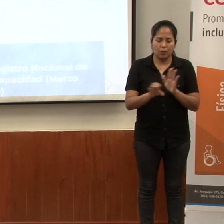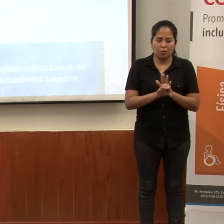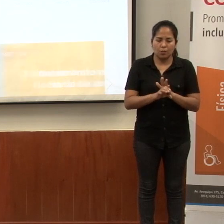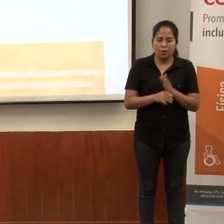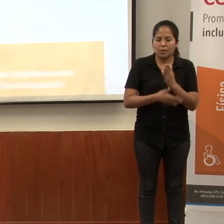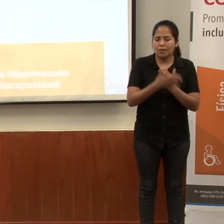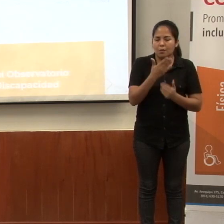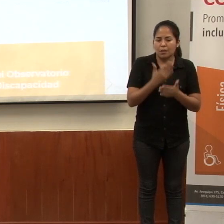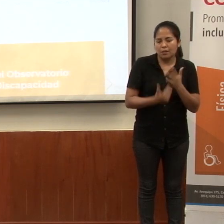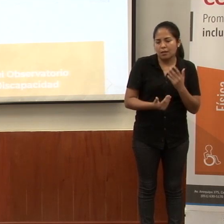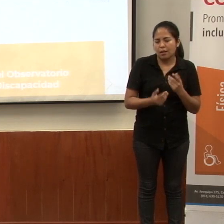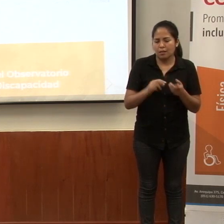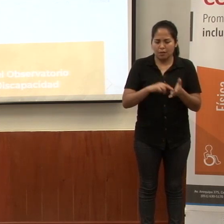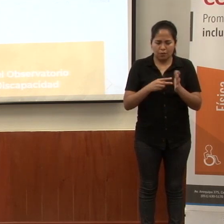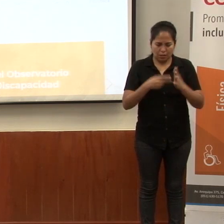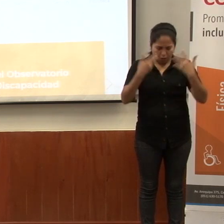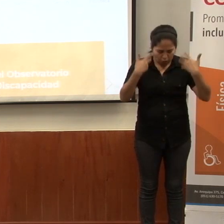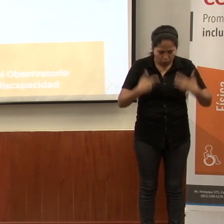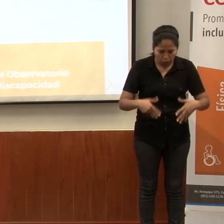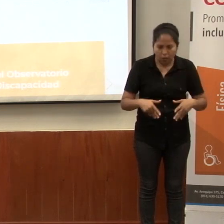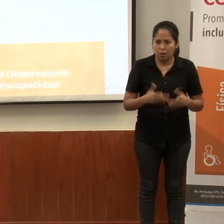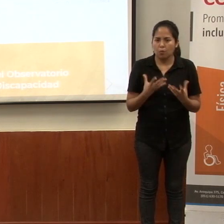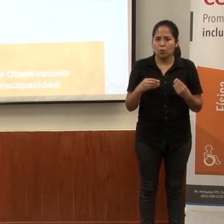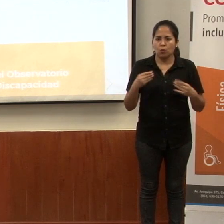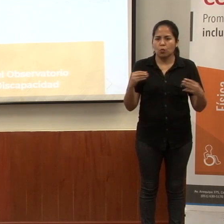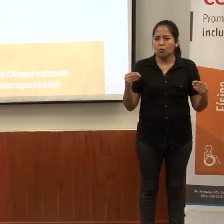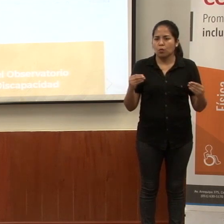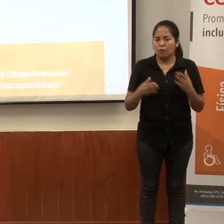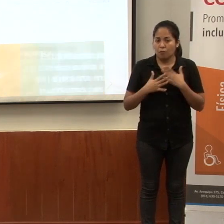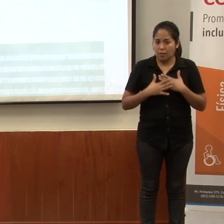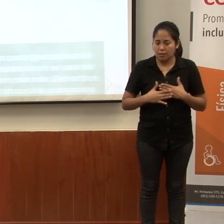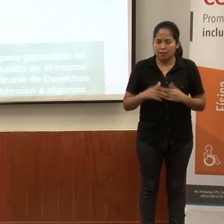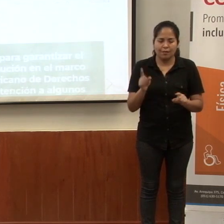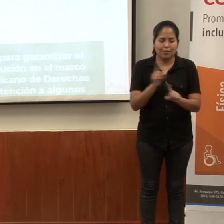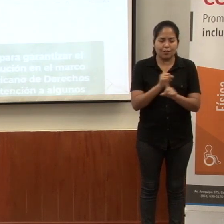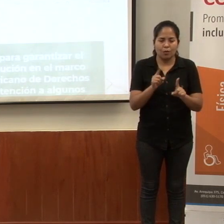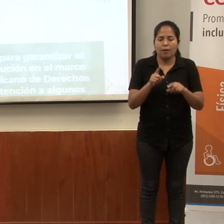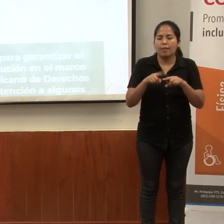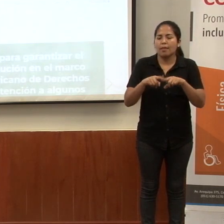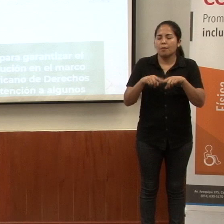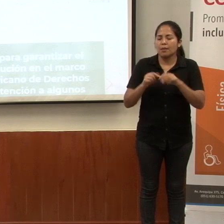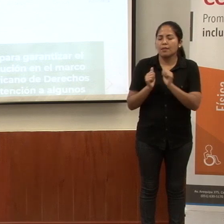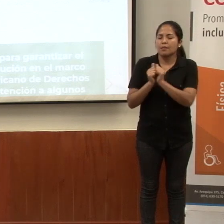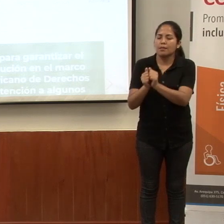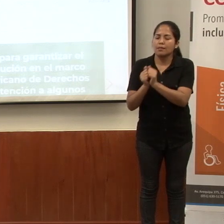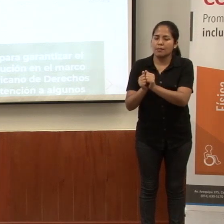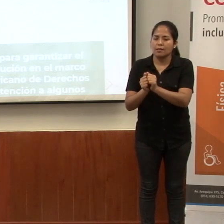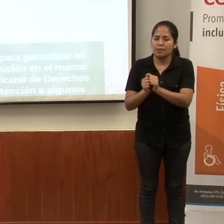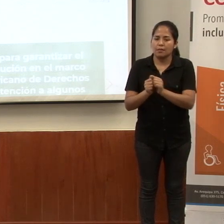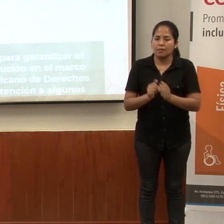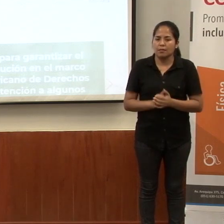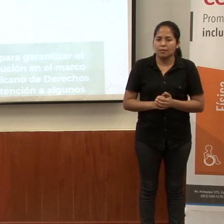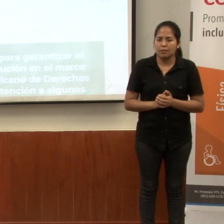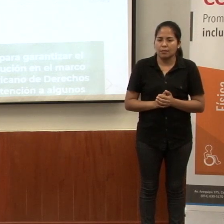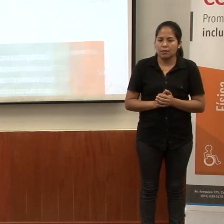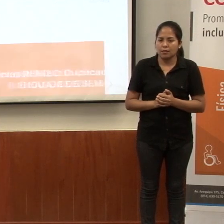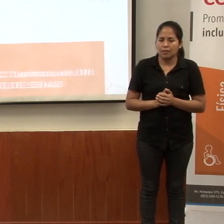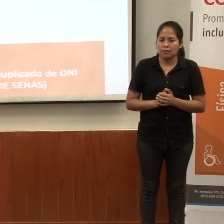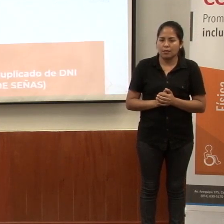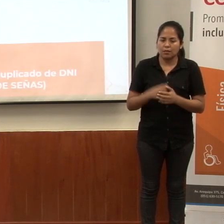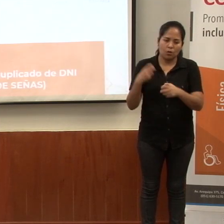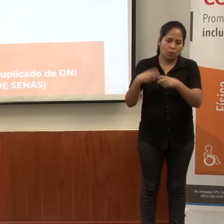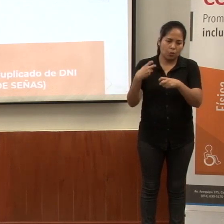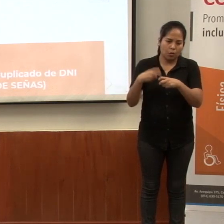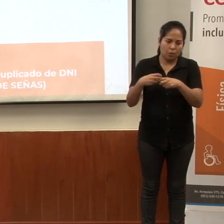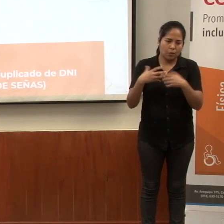esté arrastrándose, que no pueda caminar, no, es dependencia. Y justamente los problemas de salud mental son